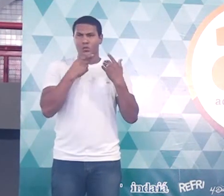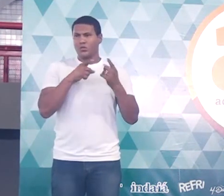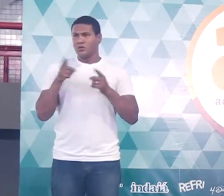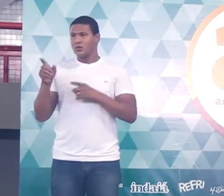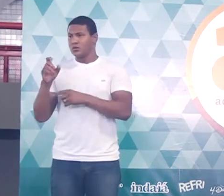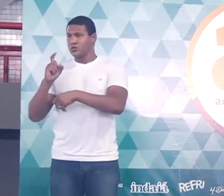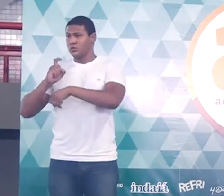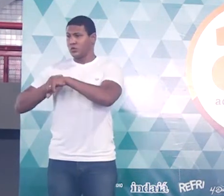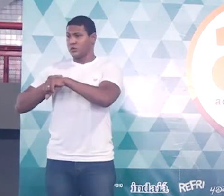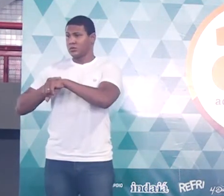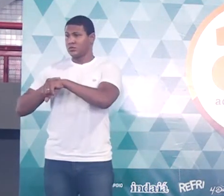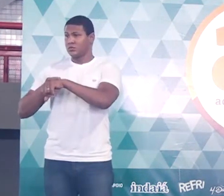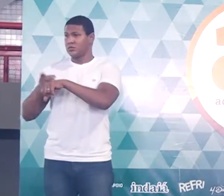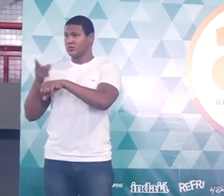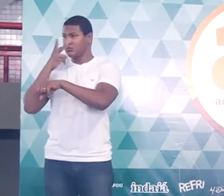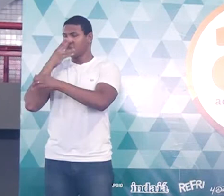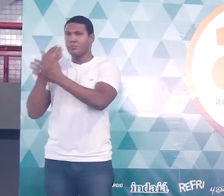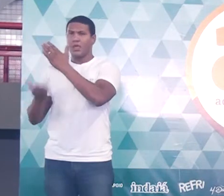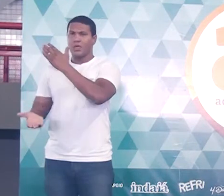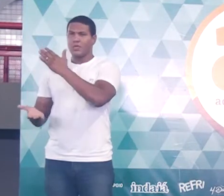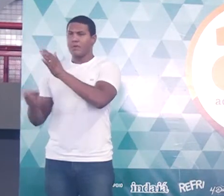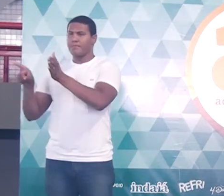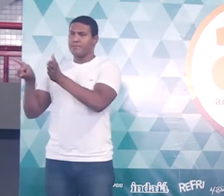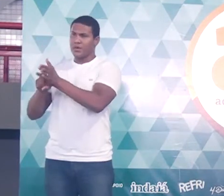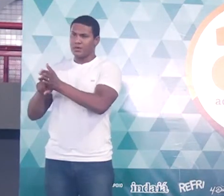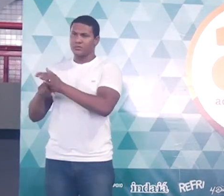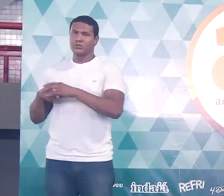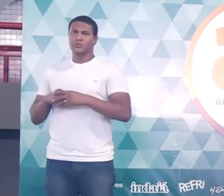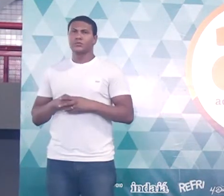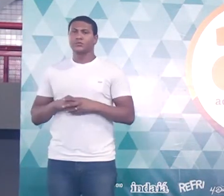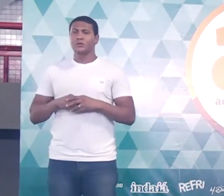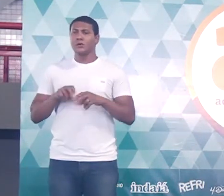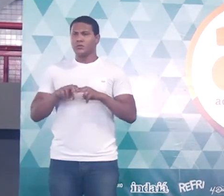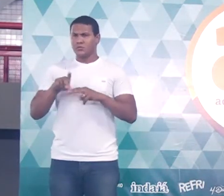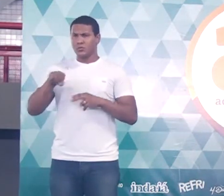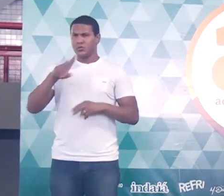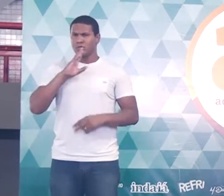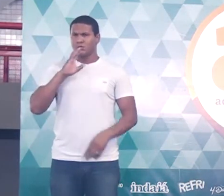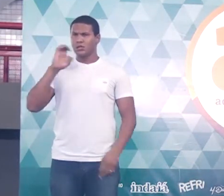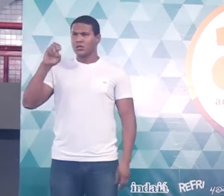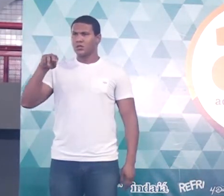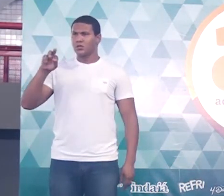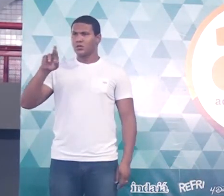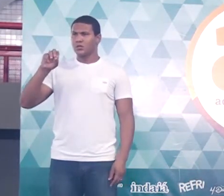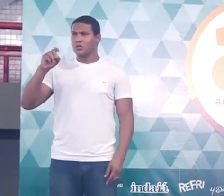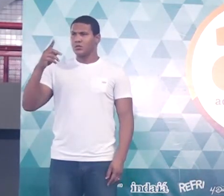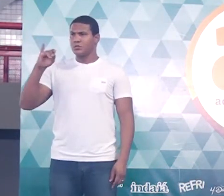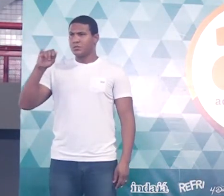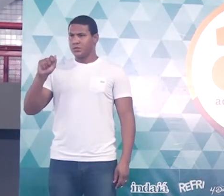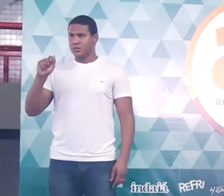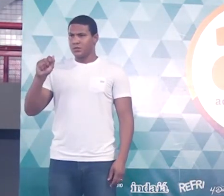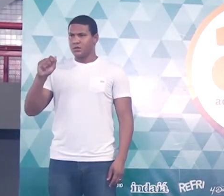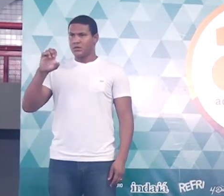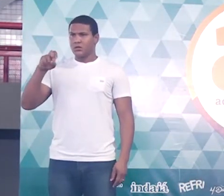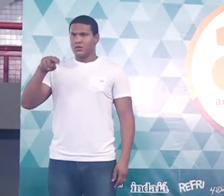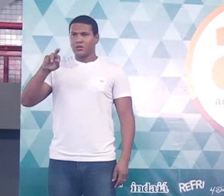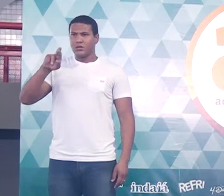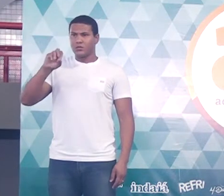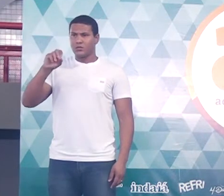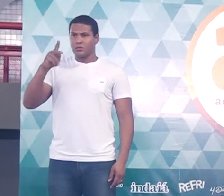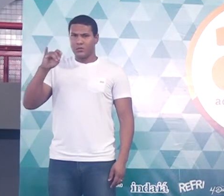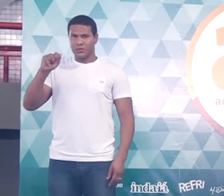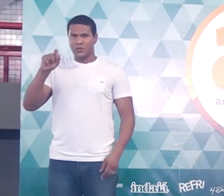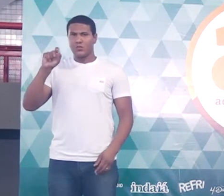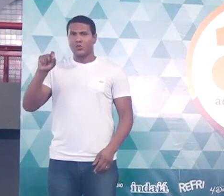Perde. Só como é que eu vou saber isso na prática? Vocês sabem qual é o termo entropia? Já ouviram falar? Lá da química.